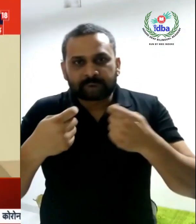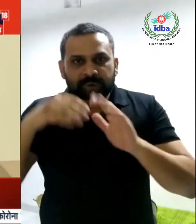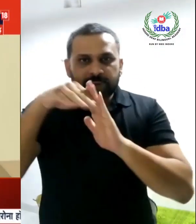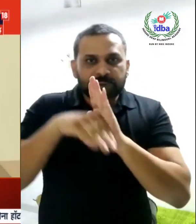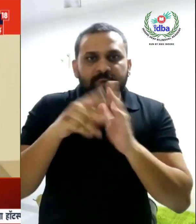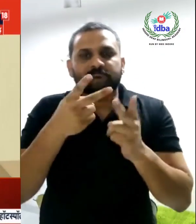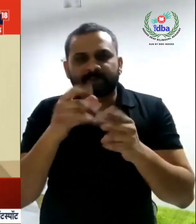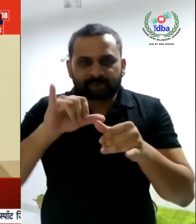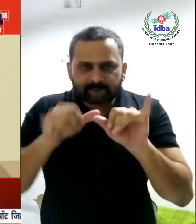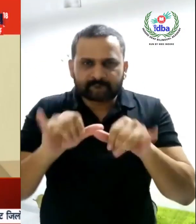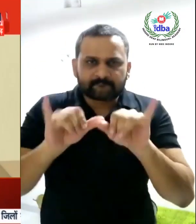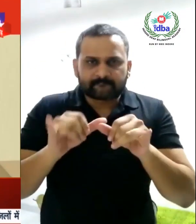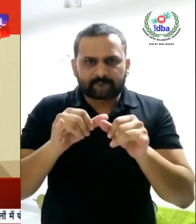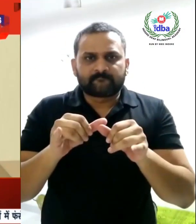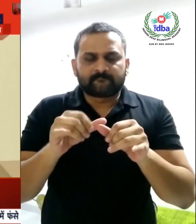अर्थव्यवस्था को भी पटरी पर लाने का